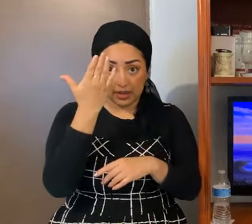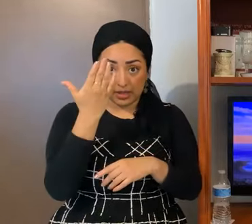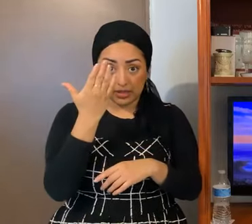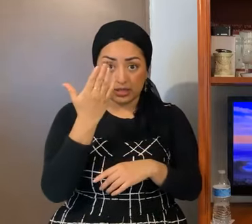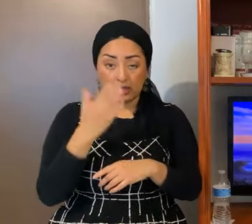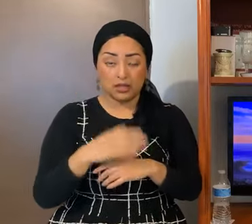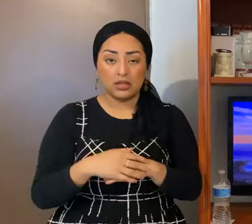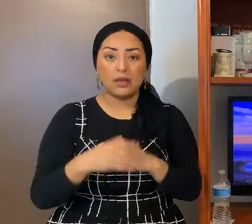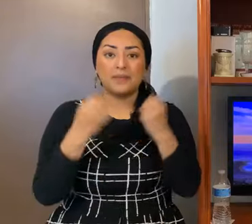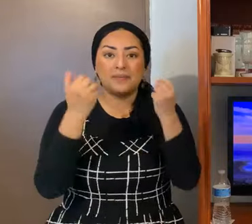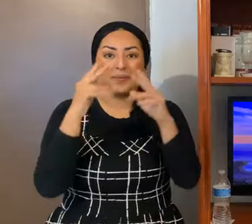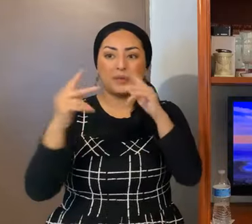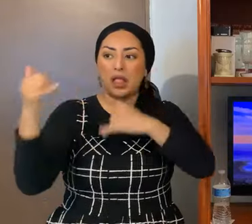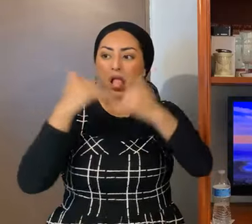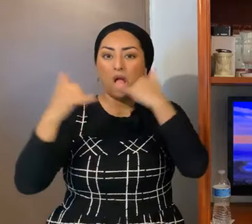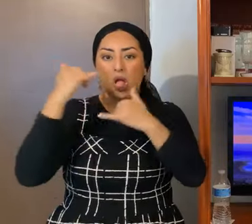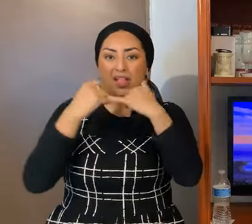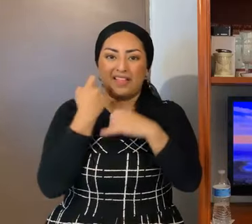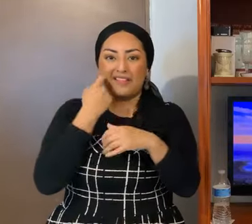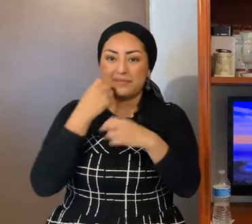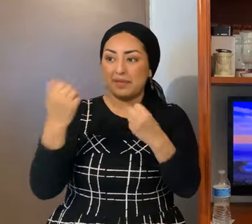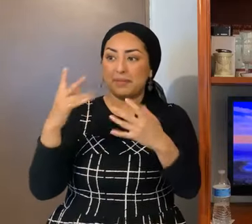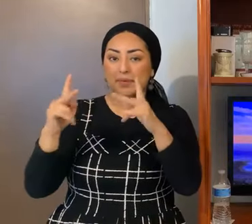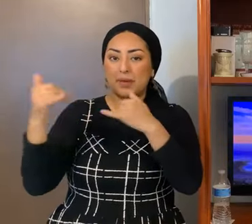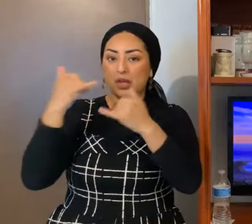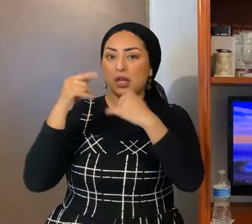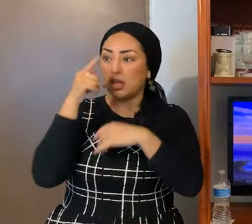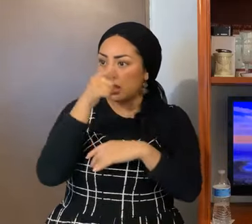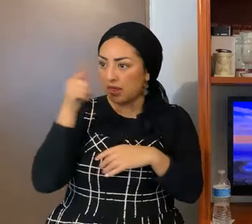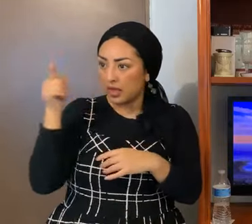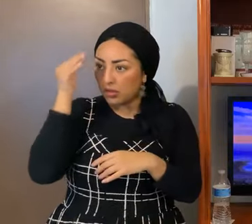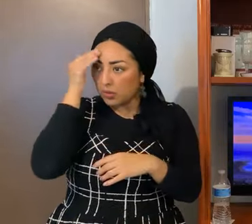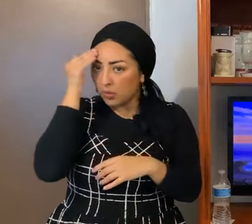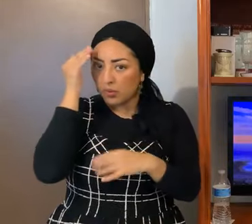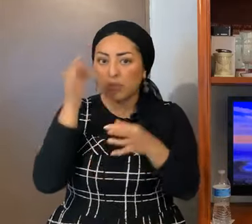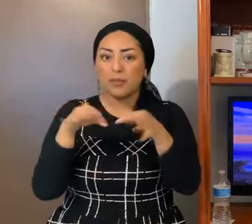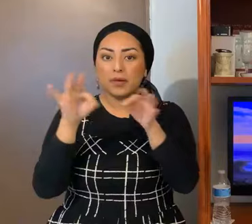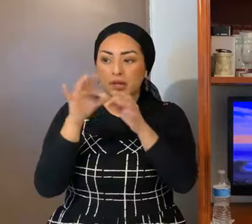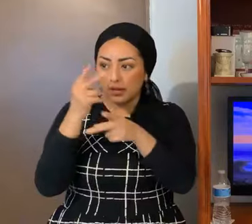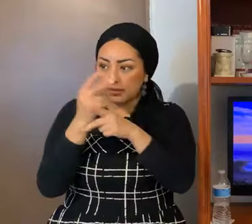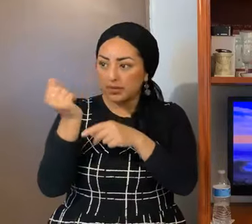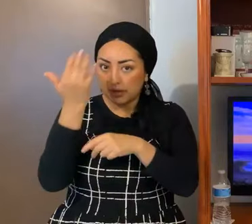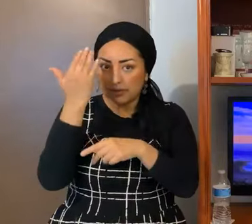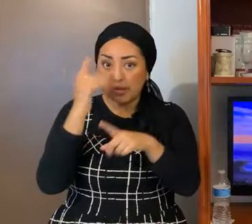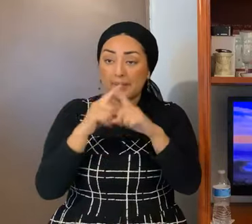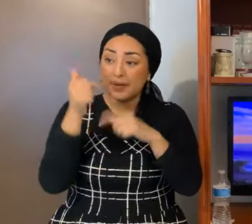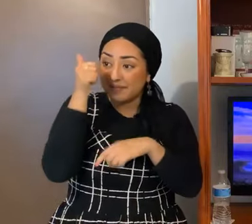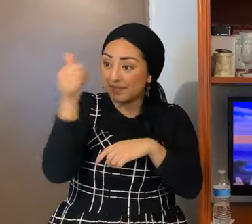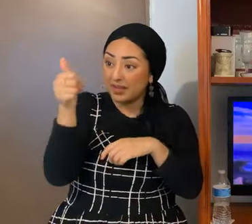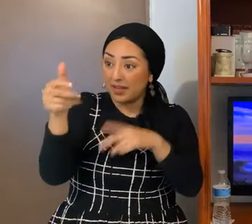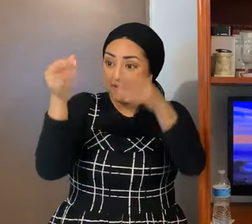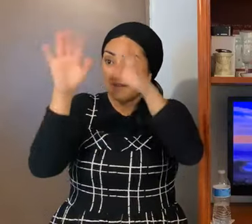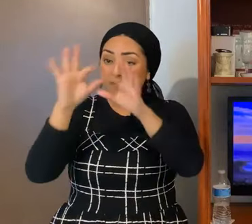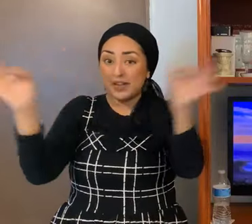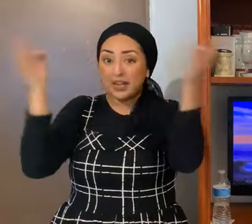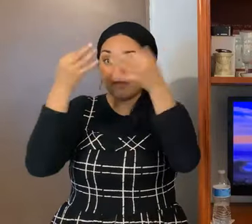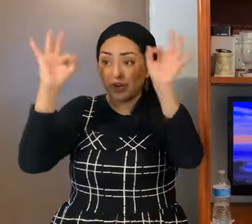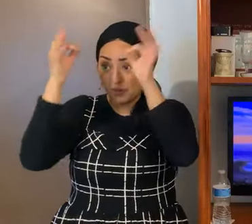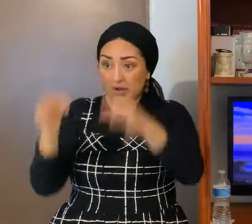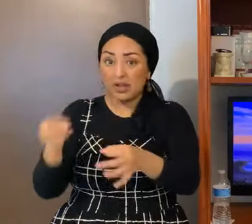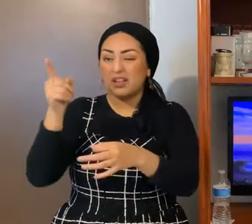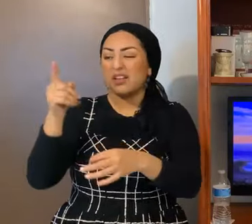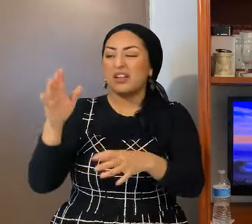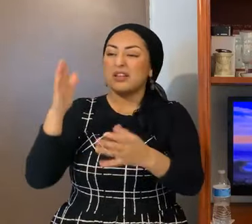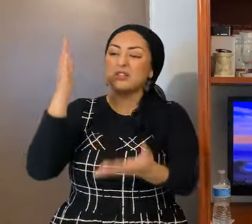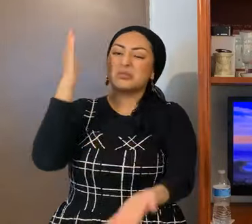porque muchos han estado queriendo comunicar en los últimos días, ellos sabían que tenían que guardar Shabbat, pero voluntariamente dejaron de